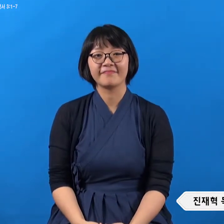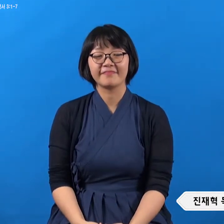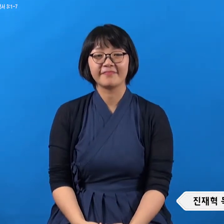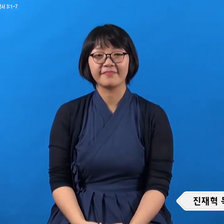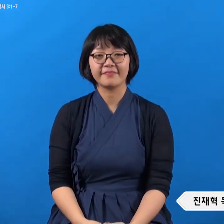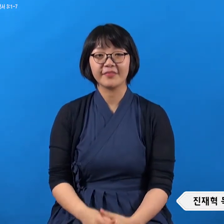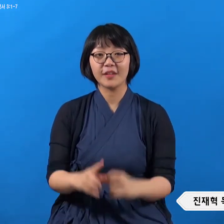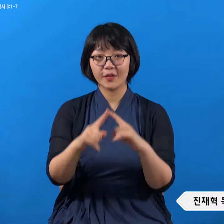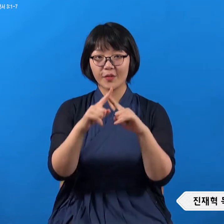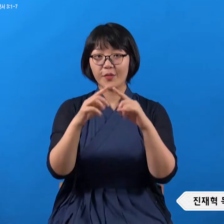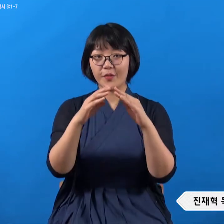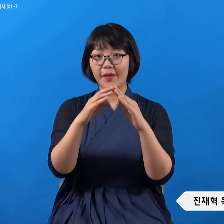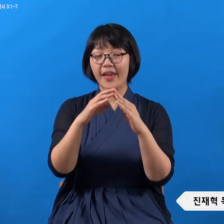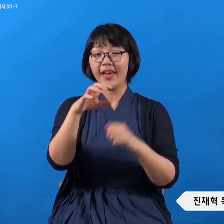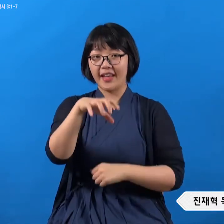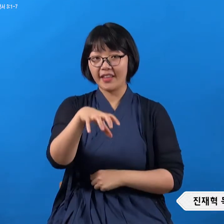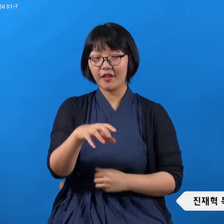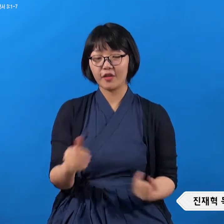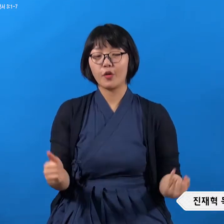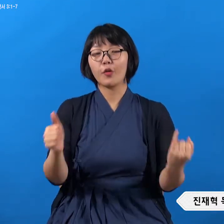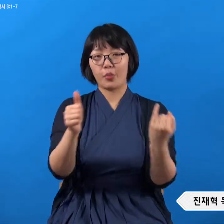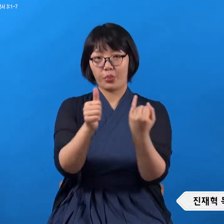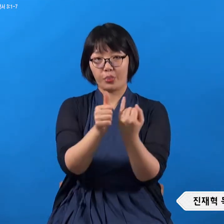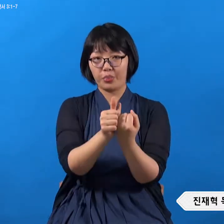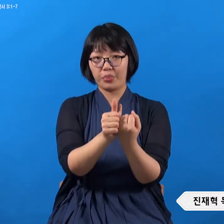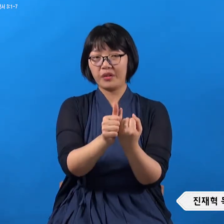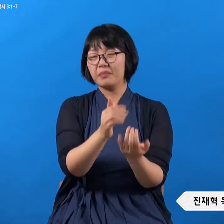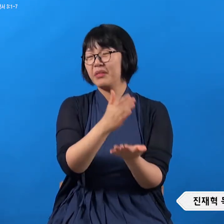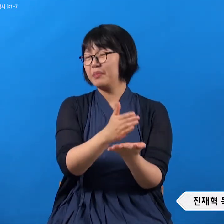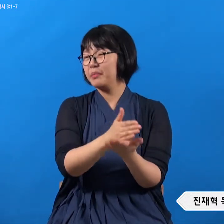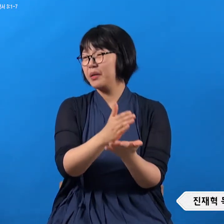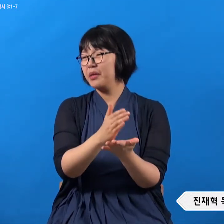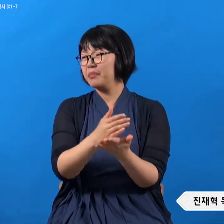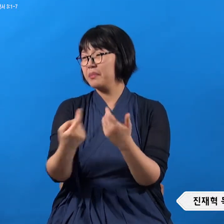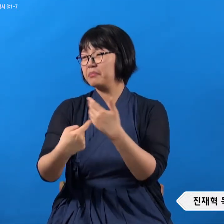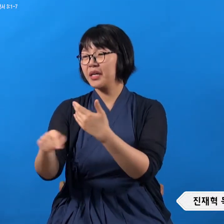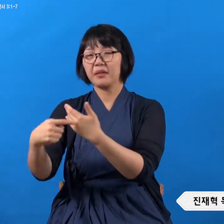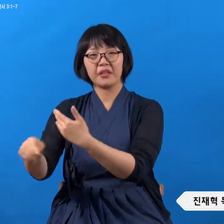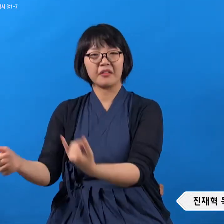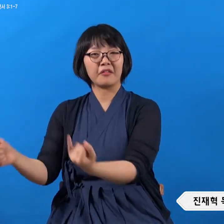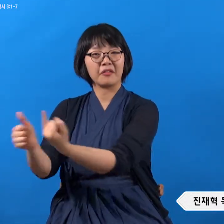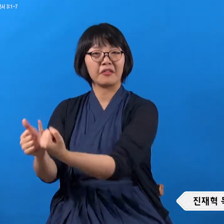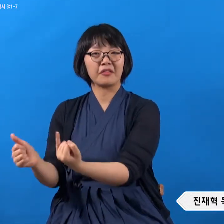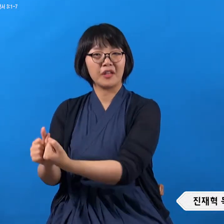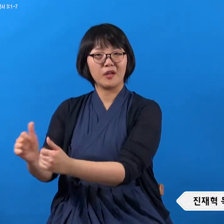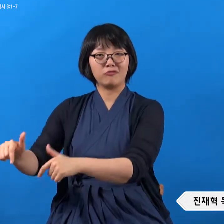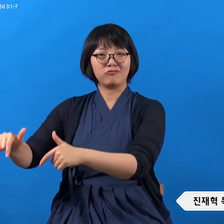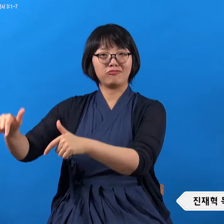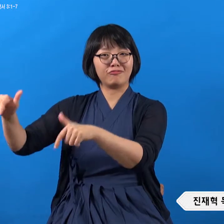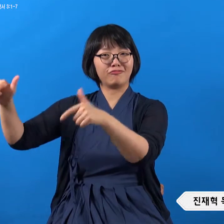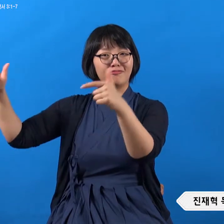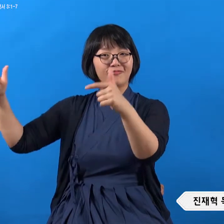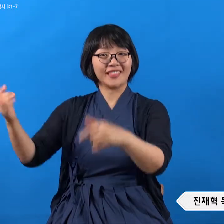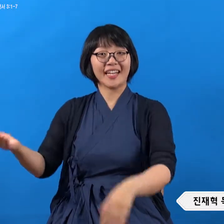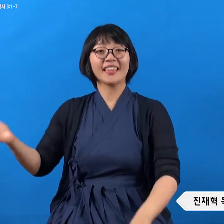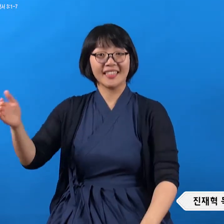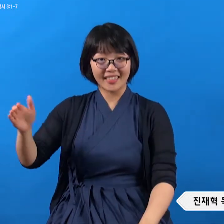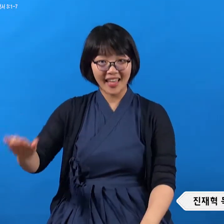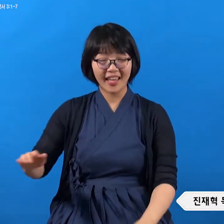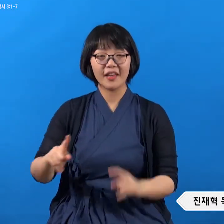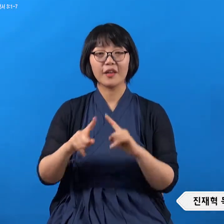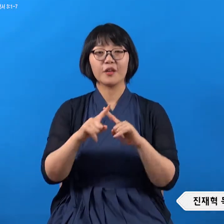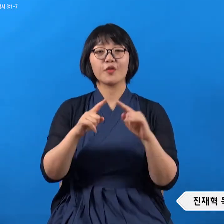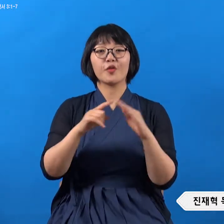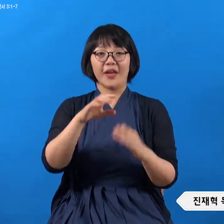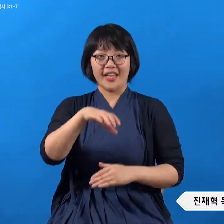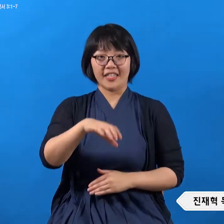됩니다. 교회에서 결혼 예식을 하지 않는 경우들이 점점 많아지는 가운데 하나님의 집에서